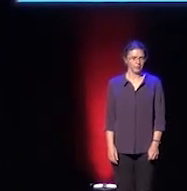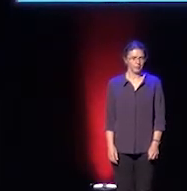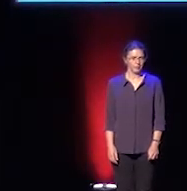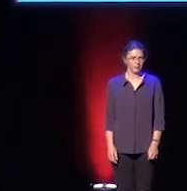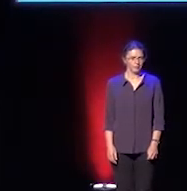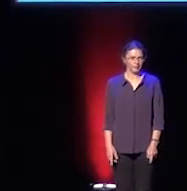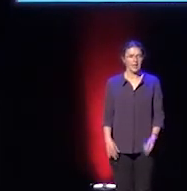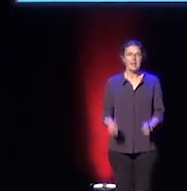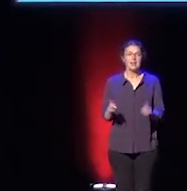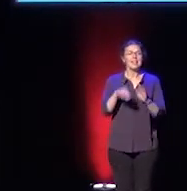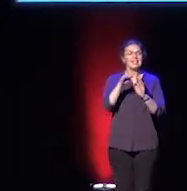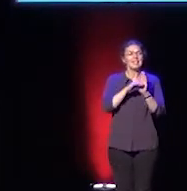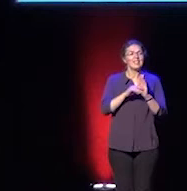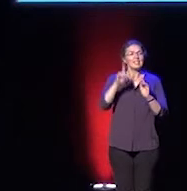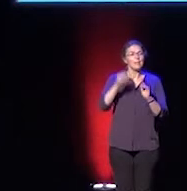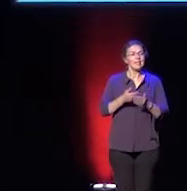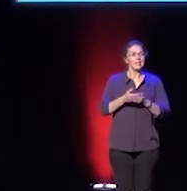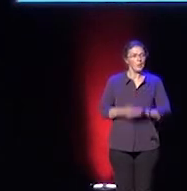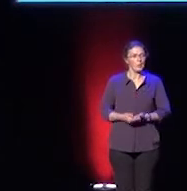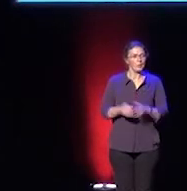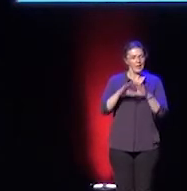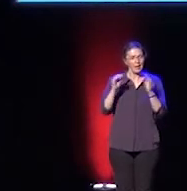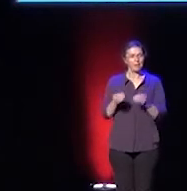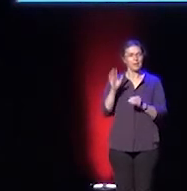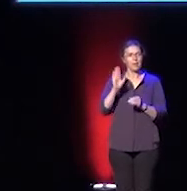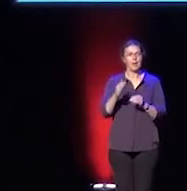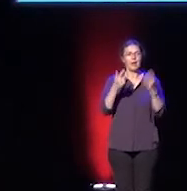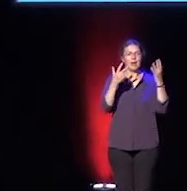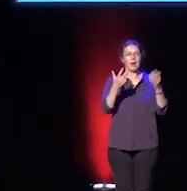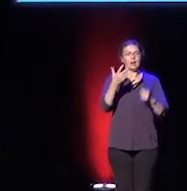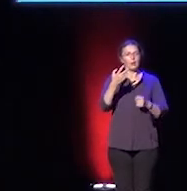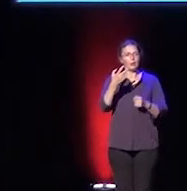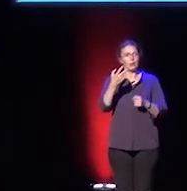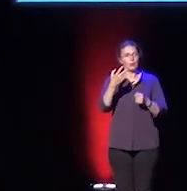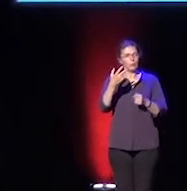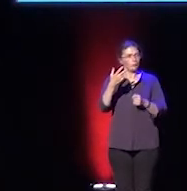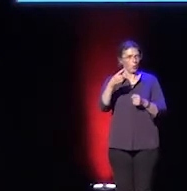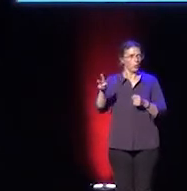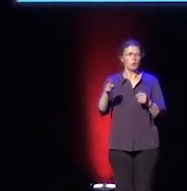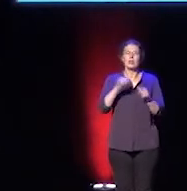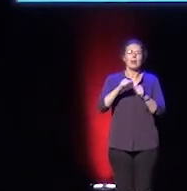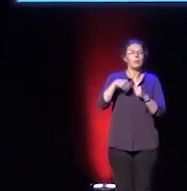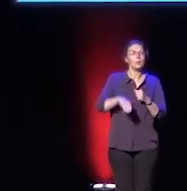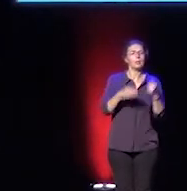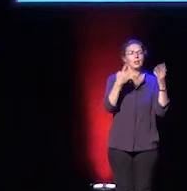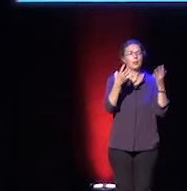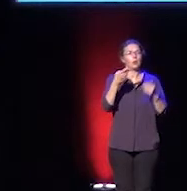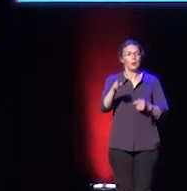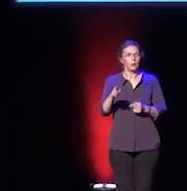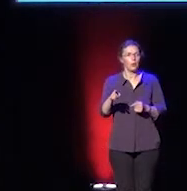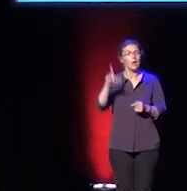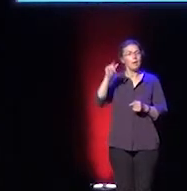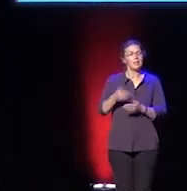Der gesetzliche Mindestlohn generell liegt bei 8 Euro und knapp unter 9 Euro. Und der Mindestlohn